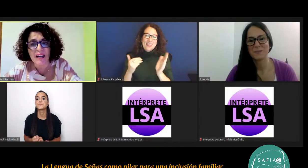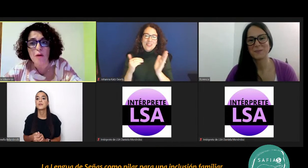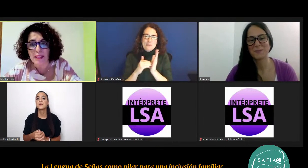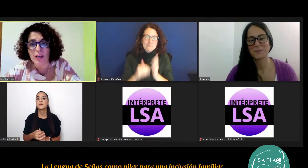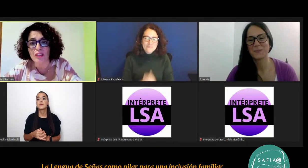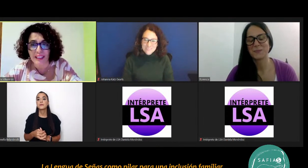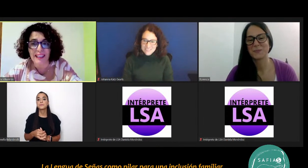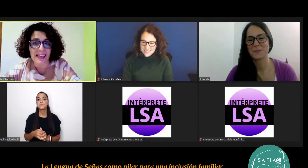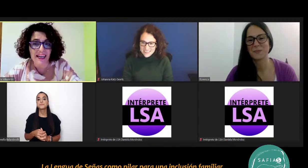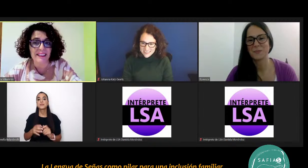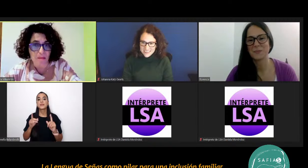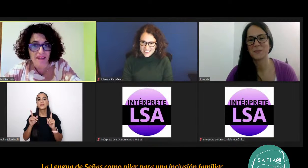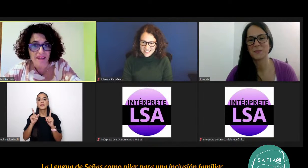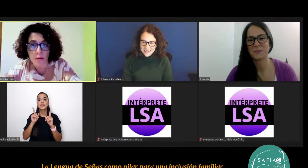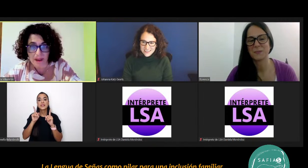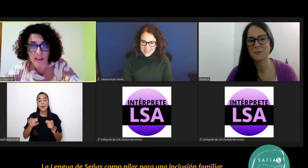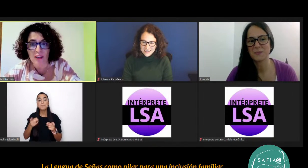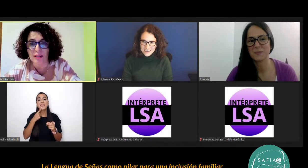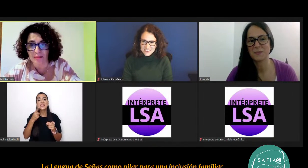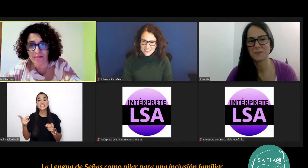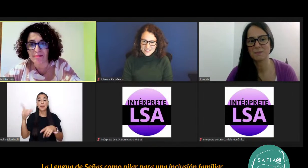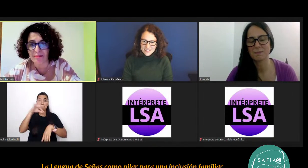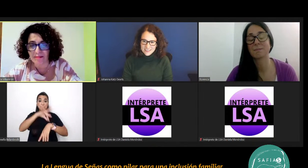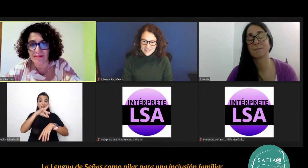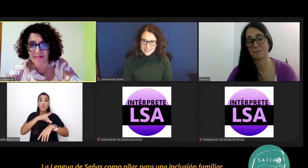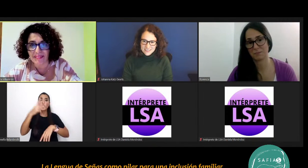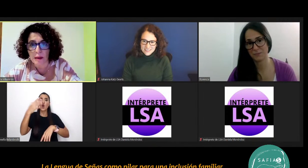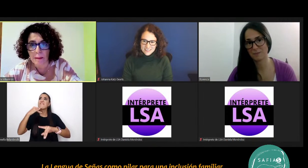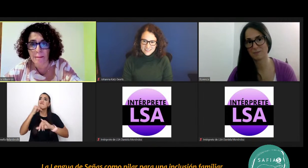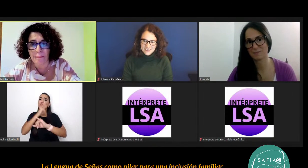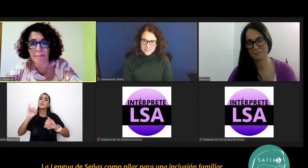También dicen, los médicos tendrían que tener más información